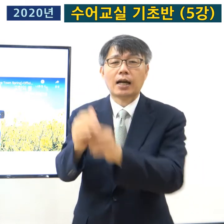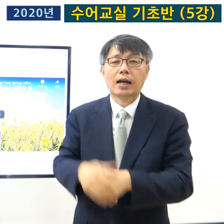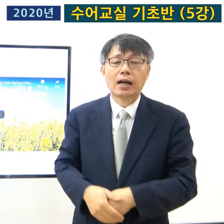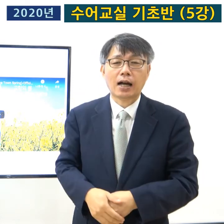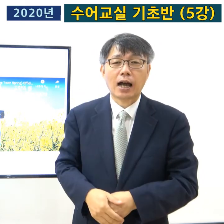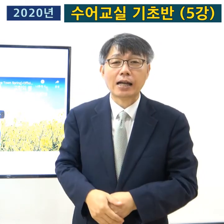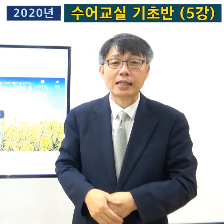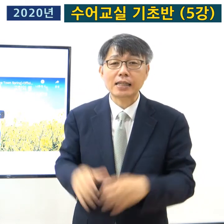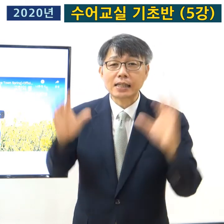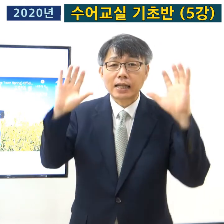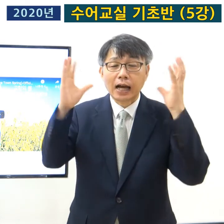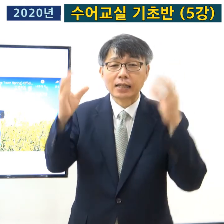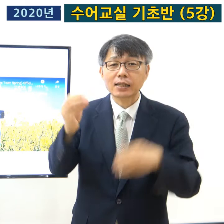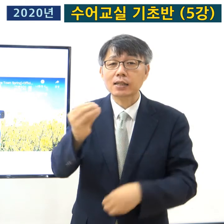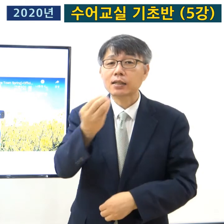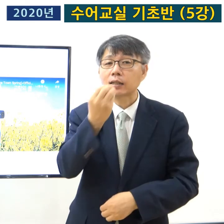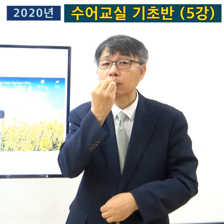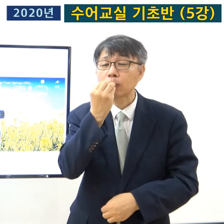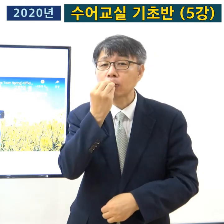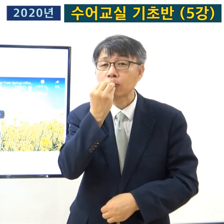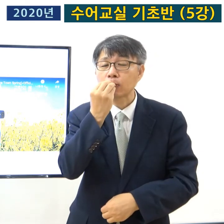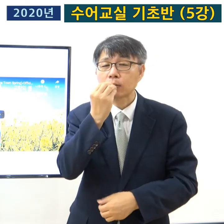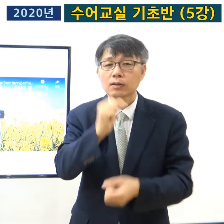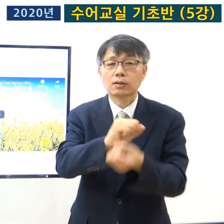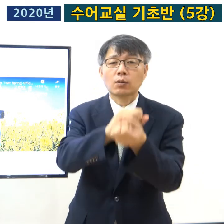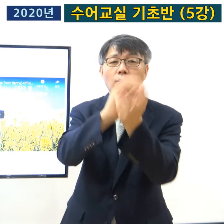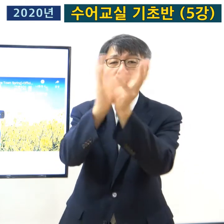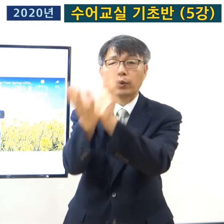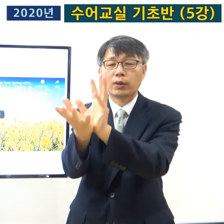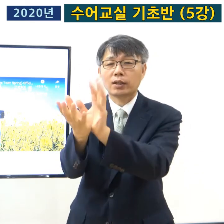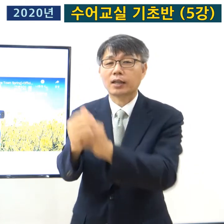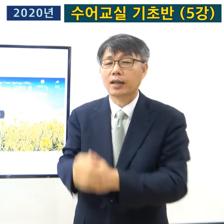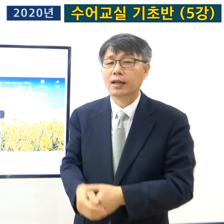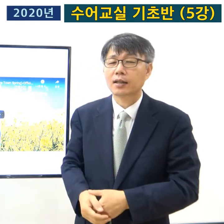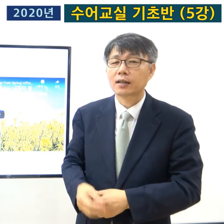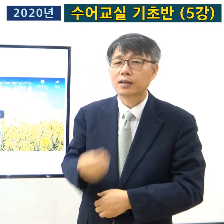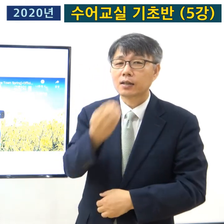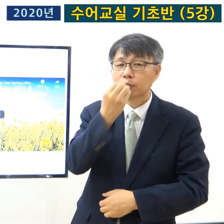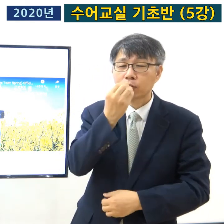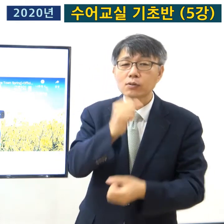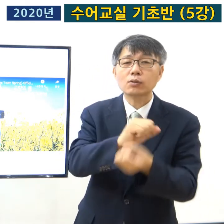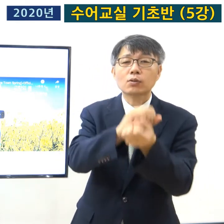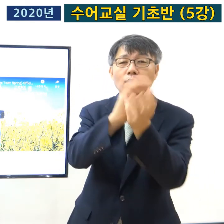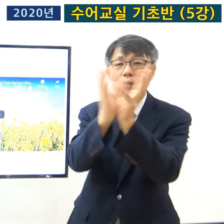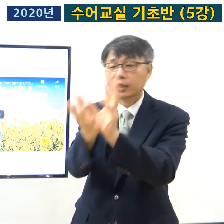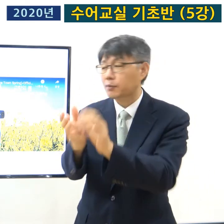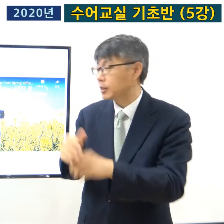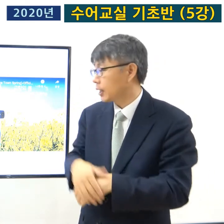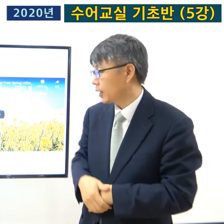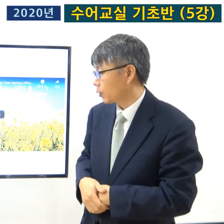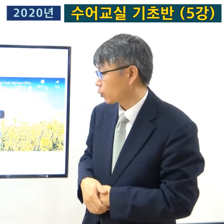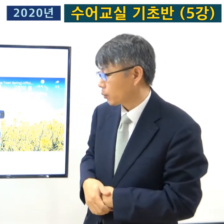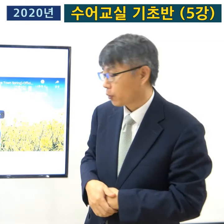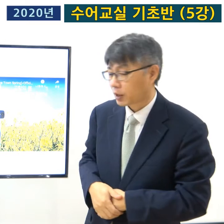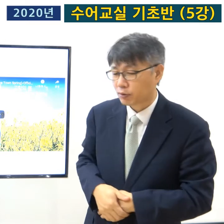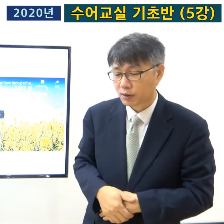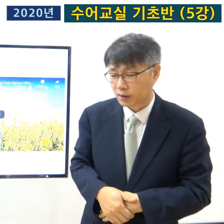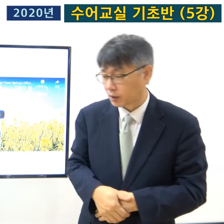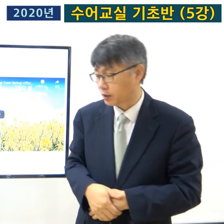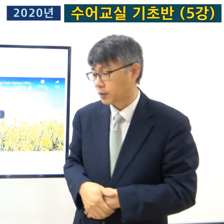꽃입니다. 아기 입술꽃 이렇게 입술꽃 이렇게 하면 진달래 이렇게 표현할 수